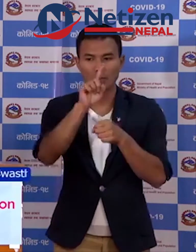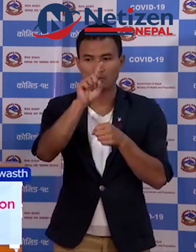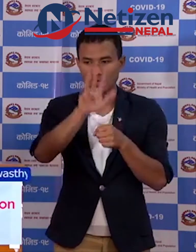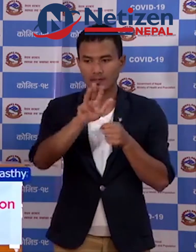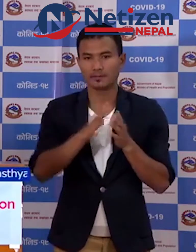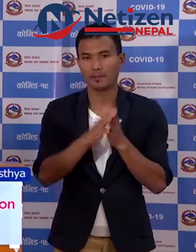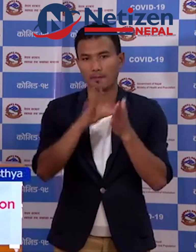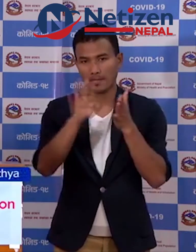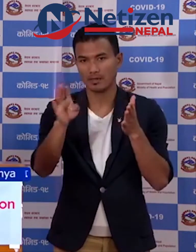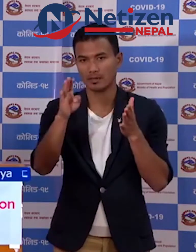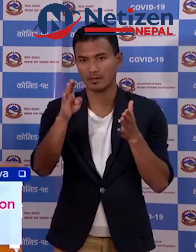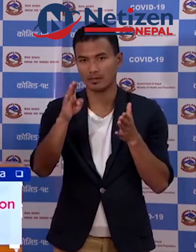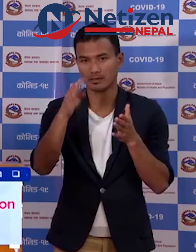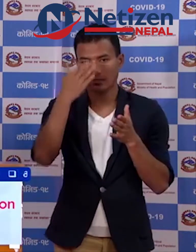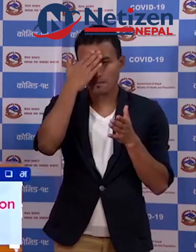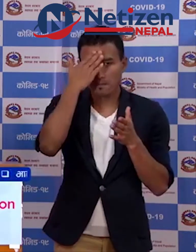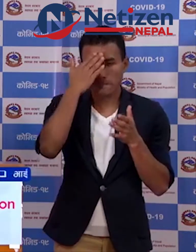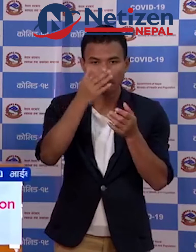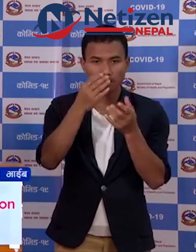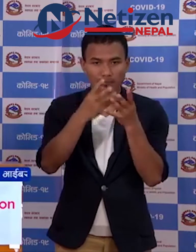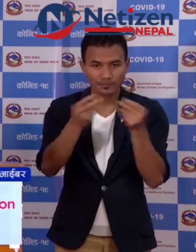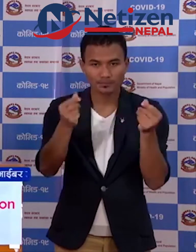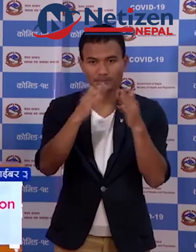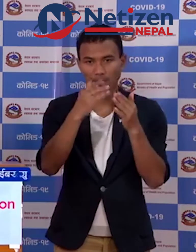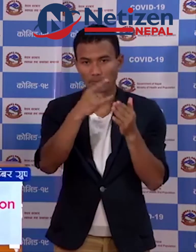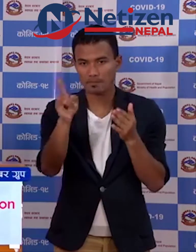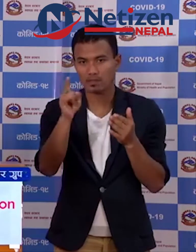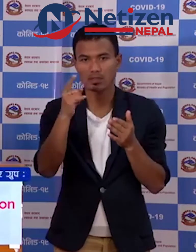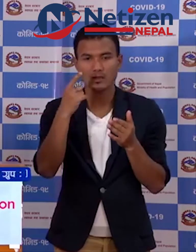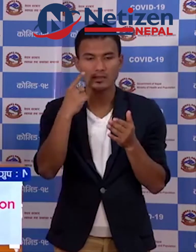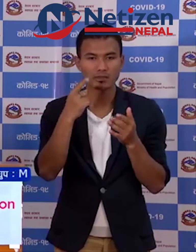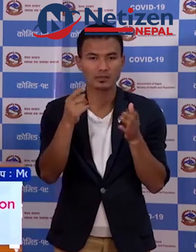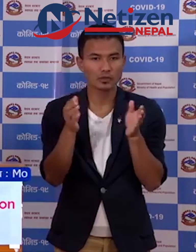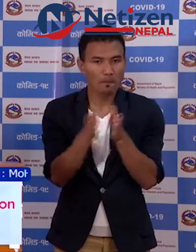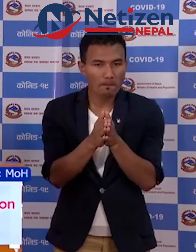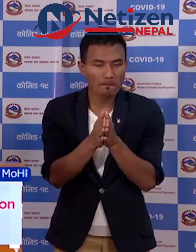COVID-19 बाट संक्रमण मुक्त भई डिस्चार्ज हुने टोटल